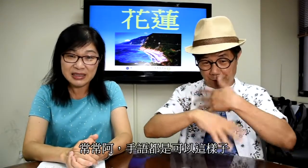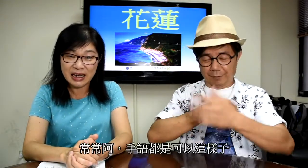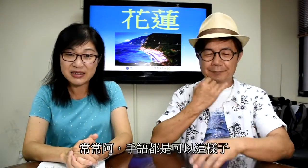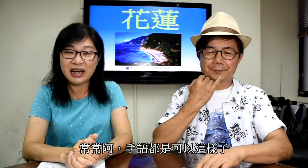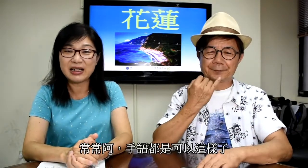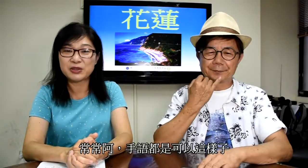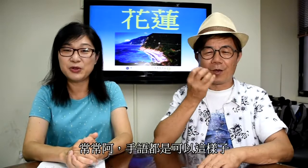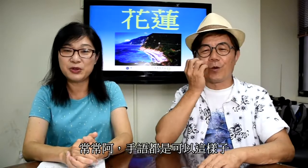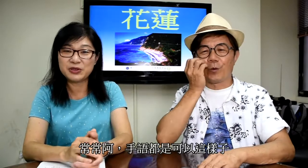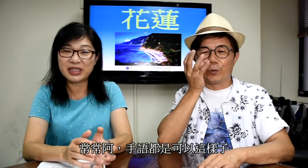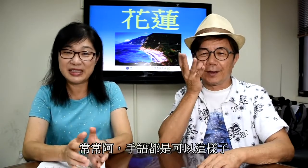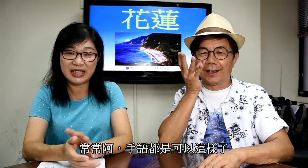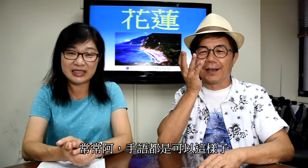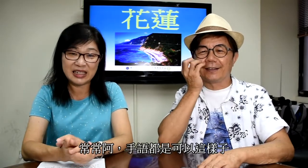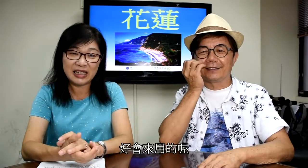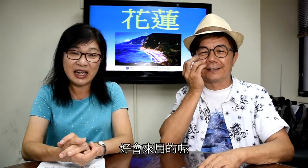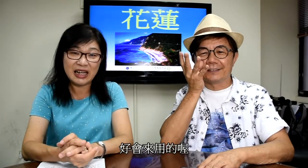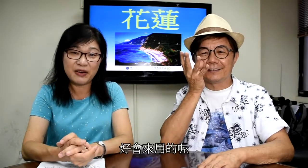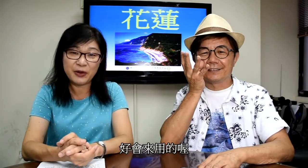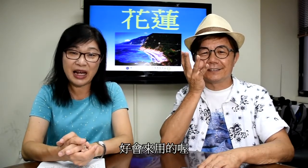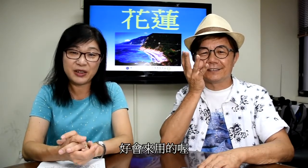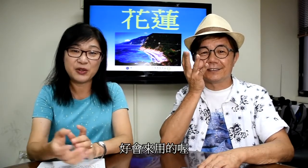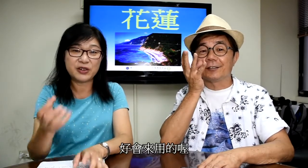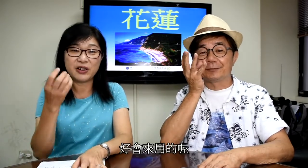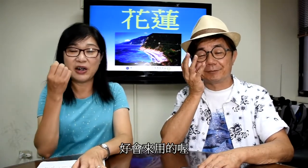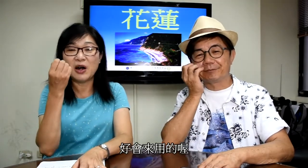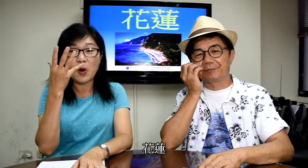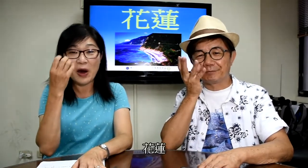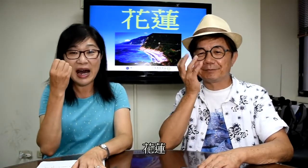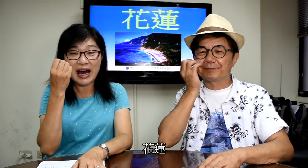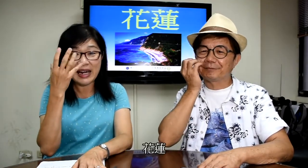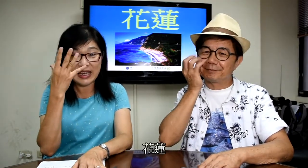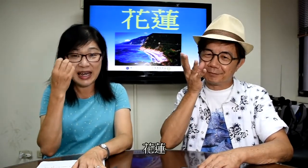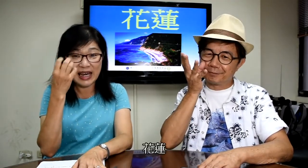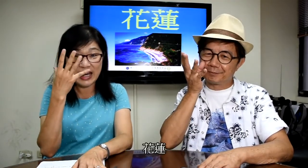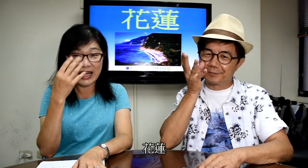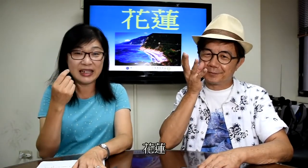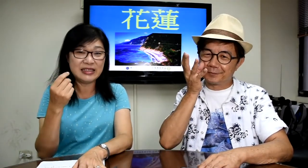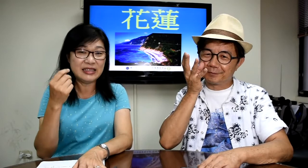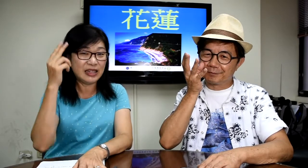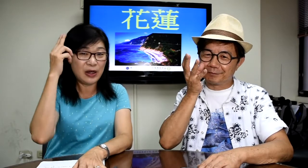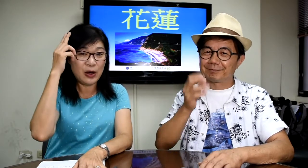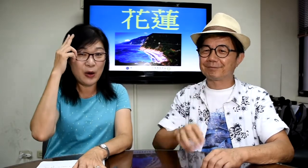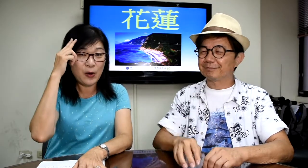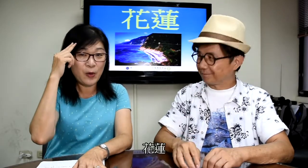常常啊，手语都是可以这样子，会来用的哦。花莲，